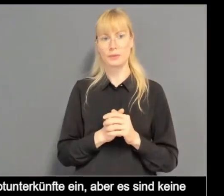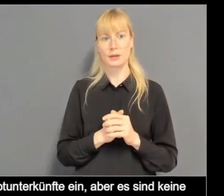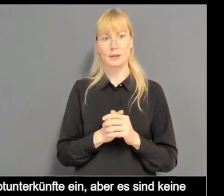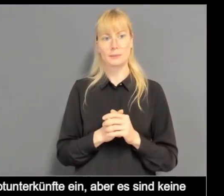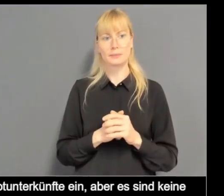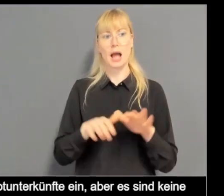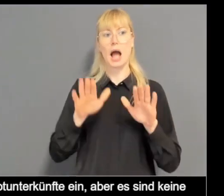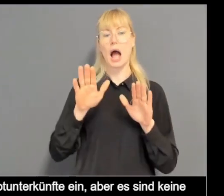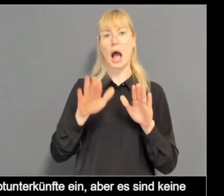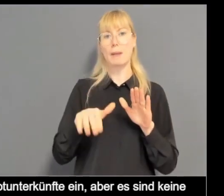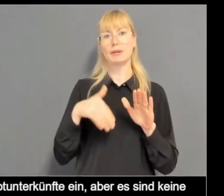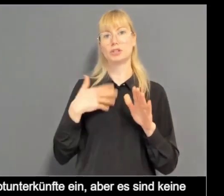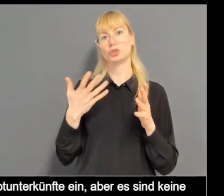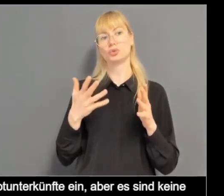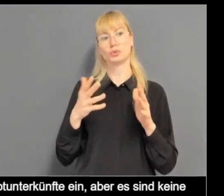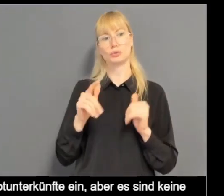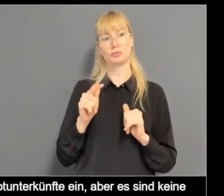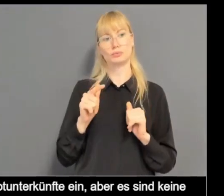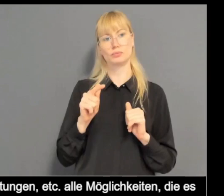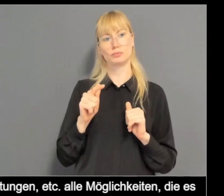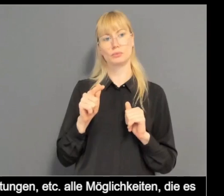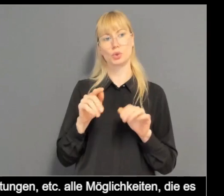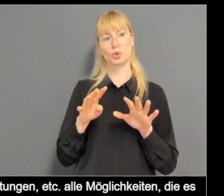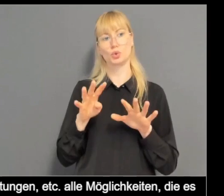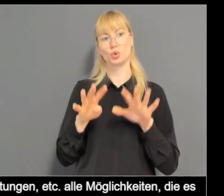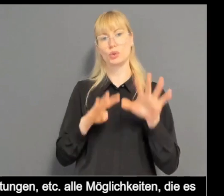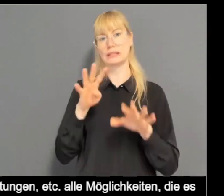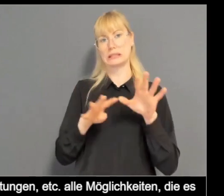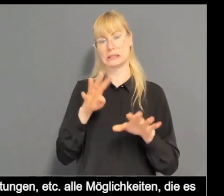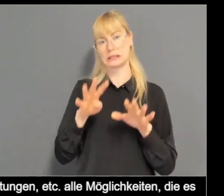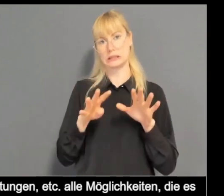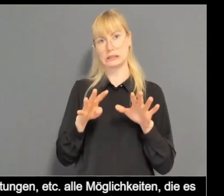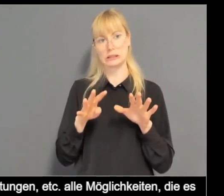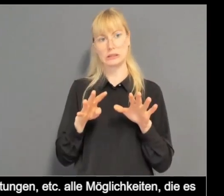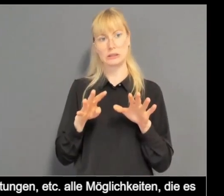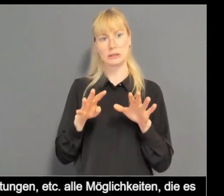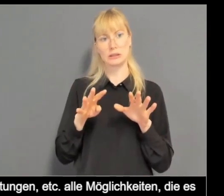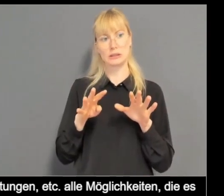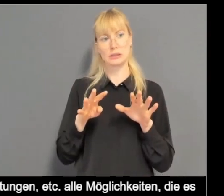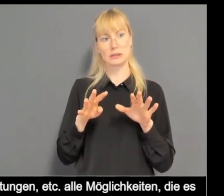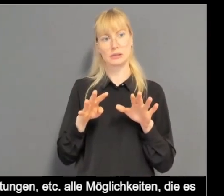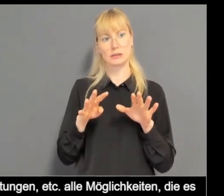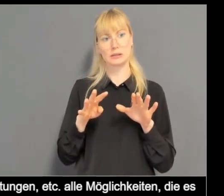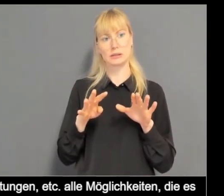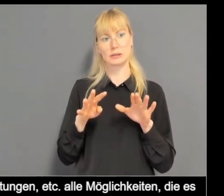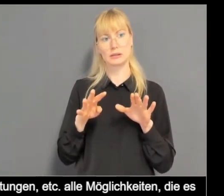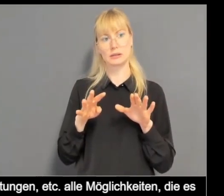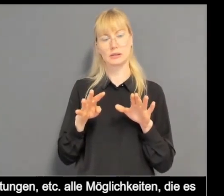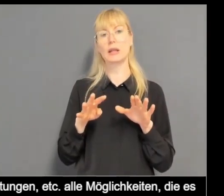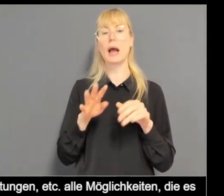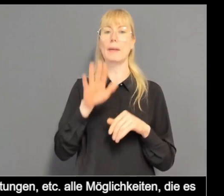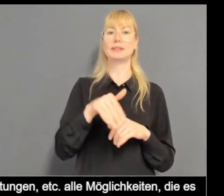dem 19., ab der neuen Rechtslage des Bundes, wenn die so kommt wie geplant, könnte ein Verbot gar keinen rechtlichen Bestand mehr haben. Wir haben dafür